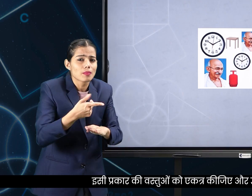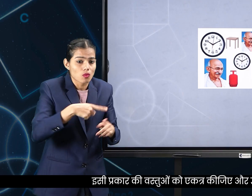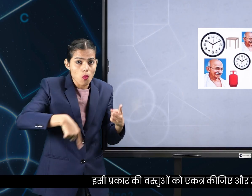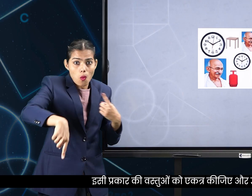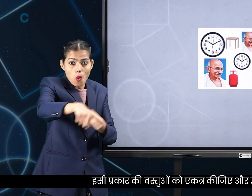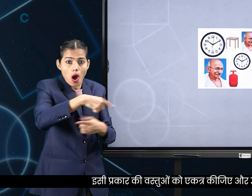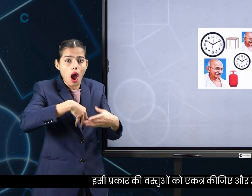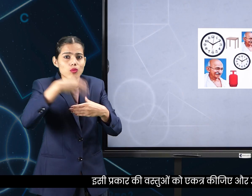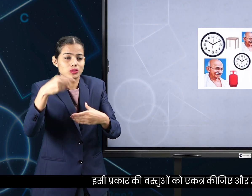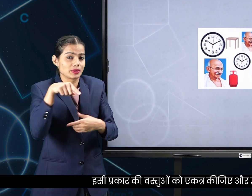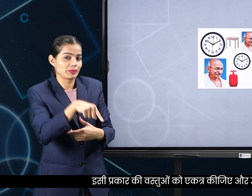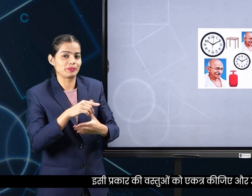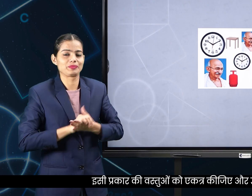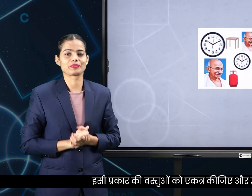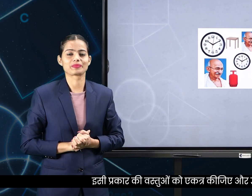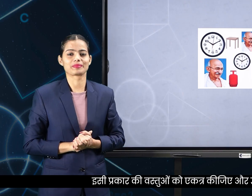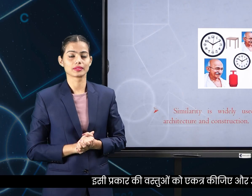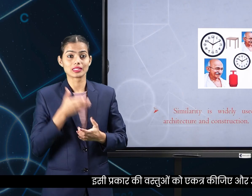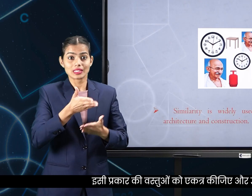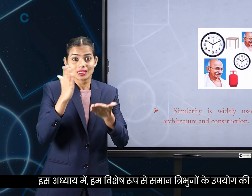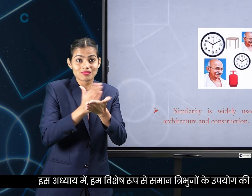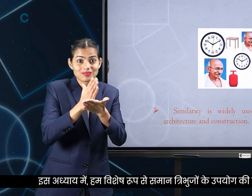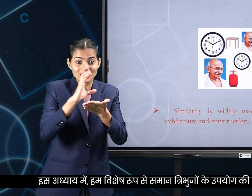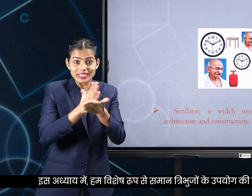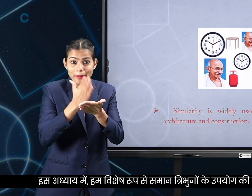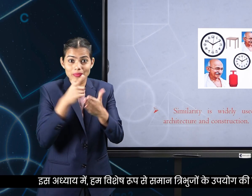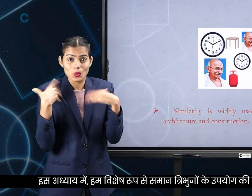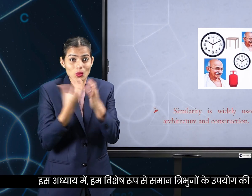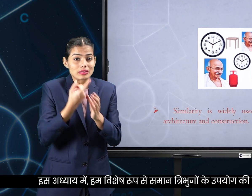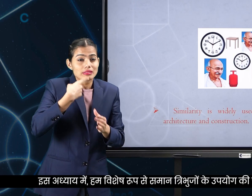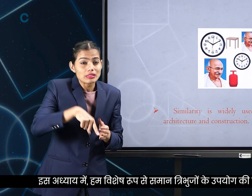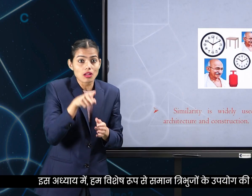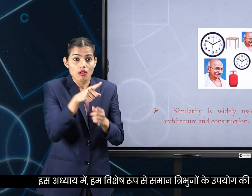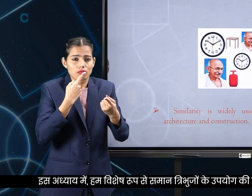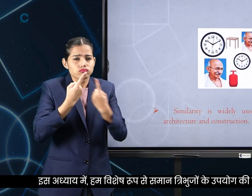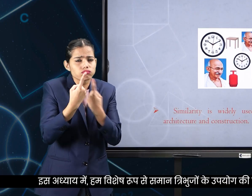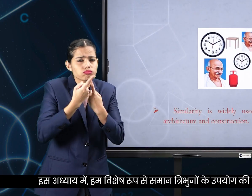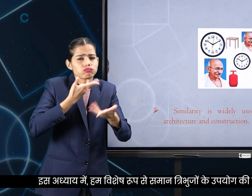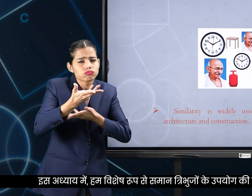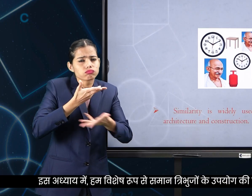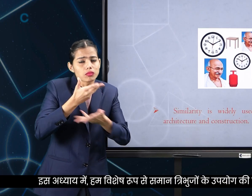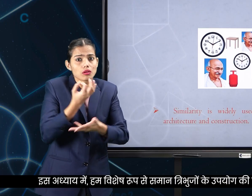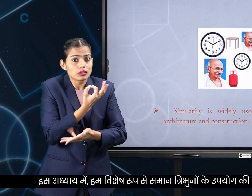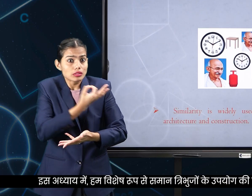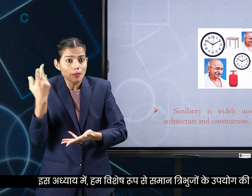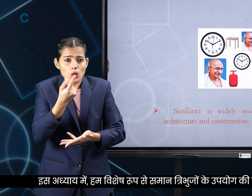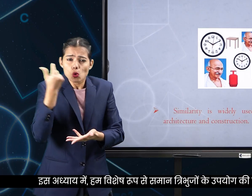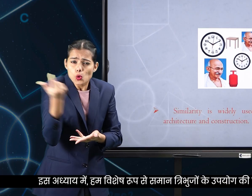और उन्हें सूचीबद्ध करें। इस अध्याय में हम विशेष रूप से समान त्रिभुजों के उपयोग